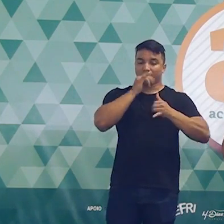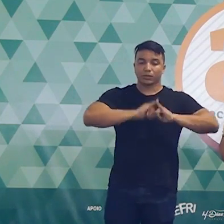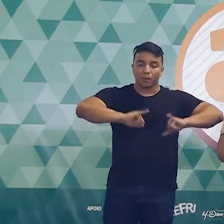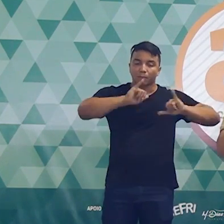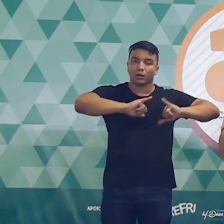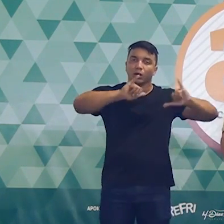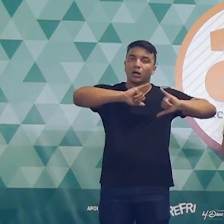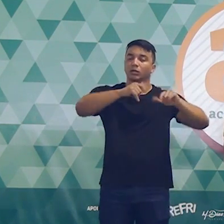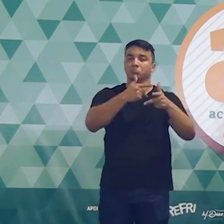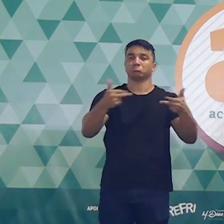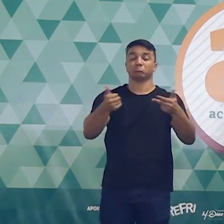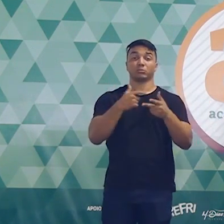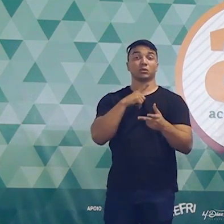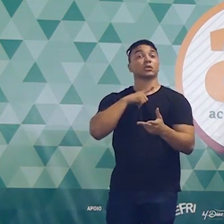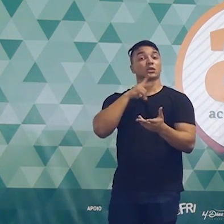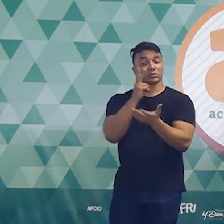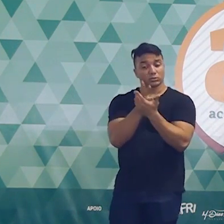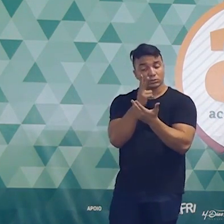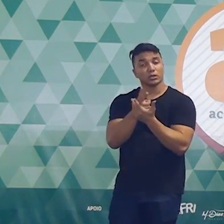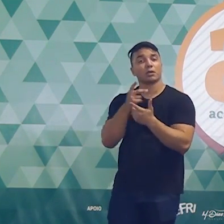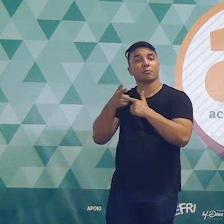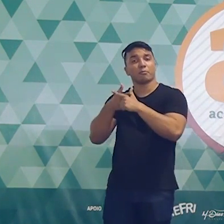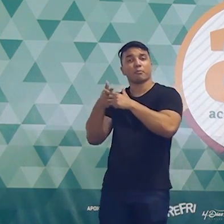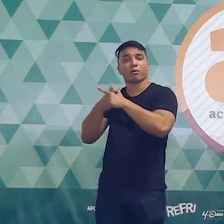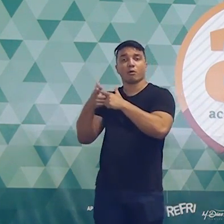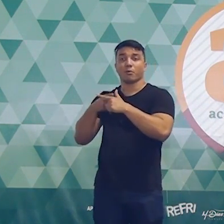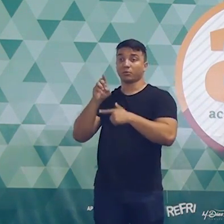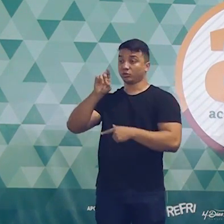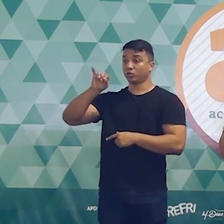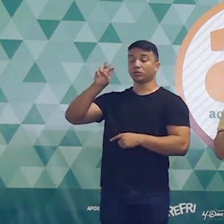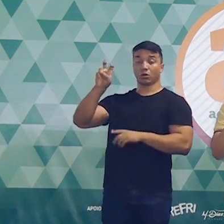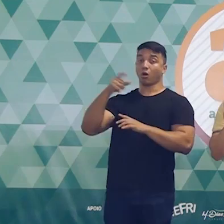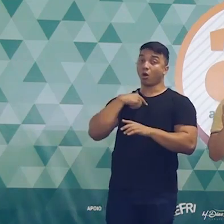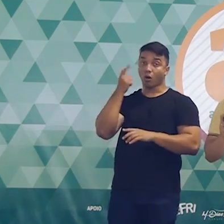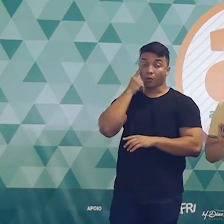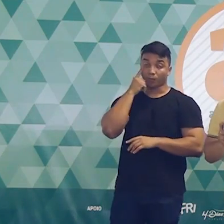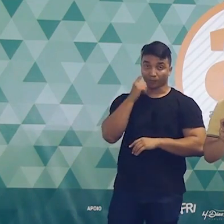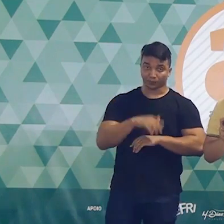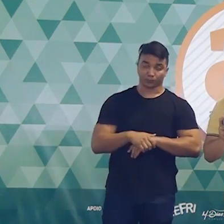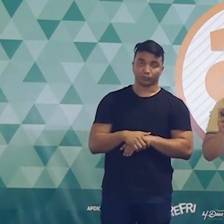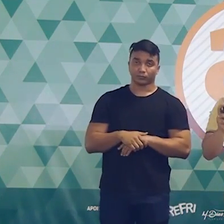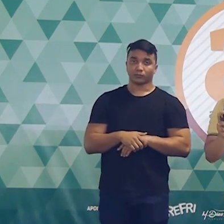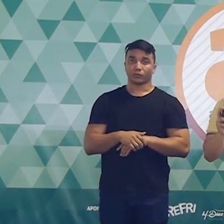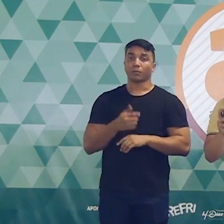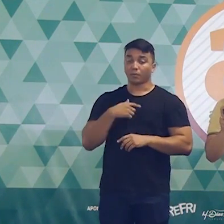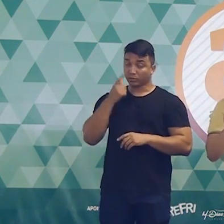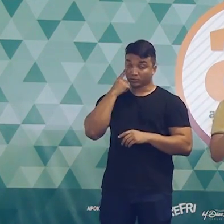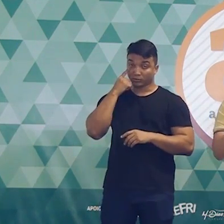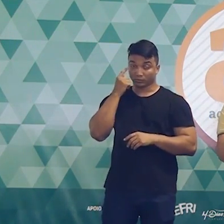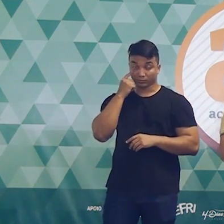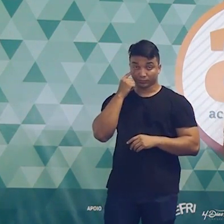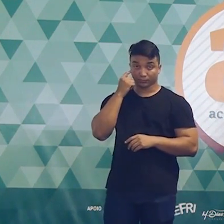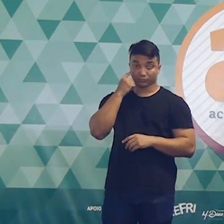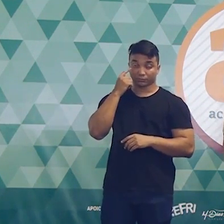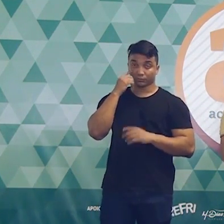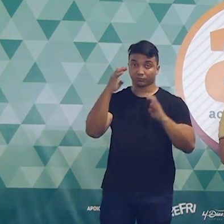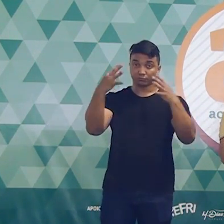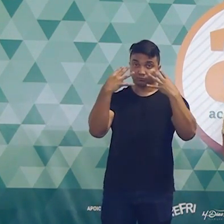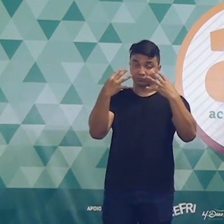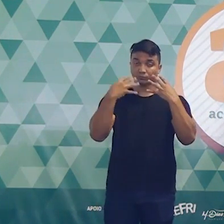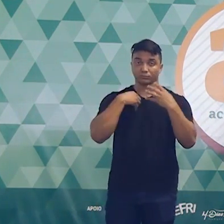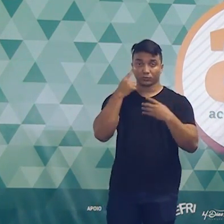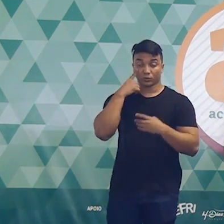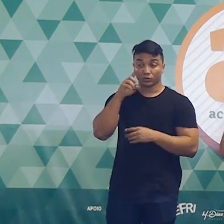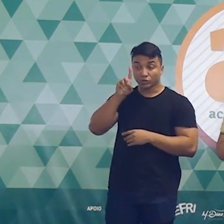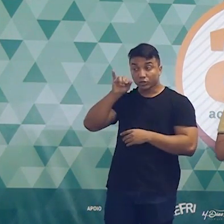campanha governamental. Sempre o problema que estiver lá no dia 5, escute minha voz rouca, escute a minha voz rouca no seu